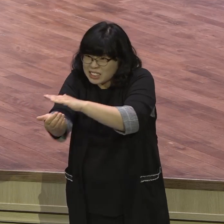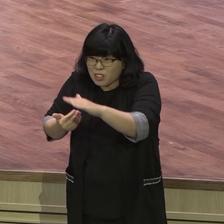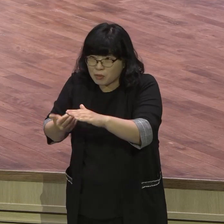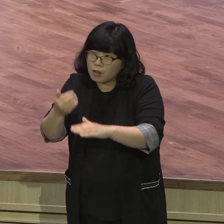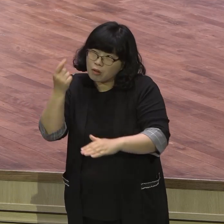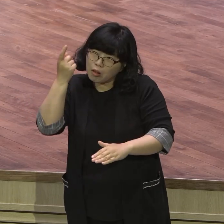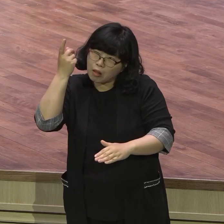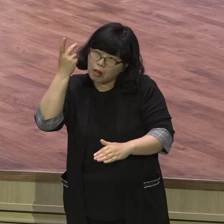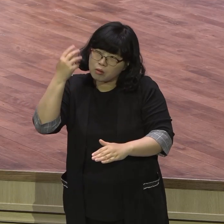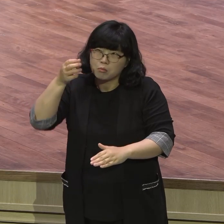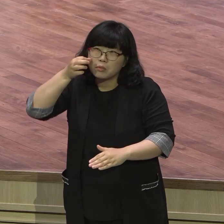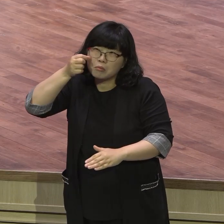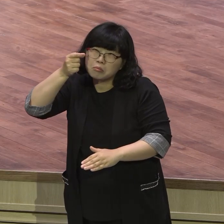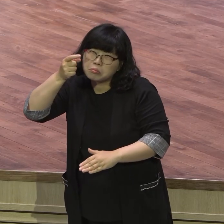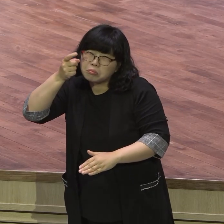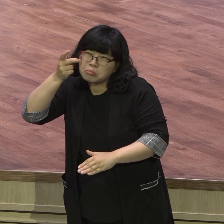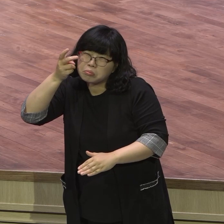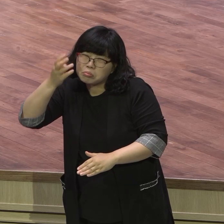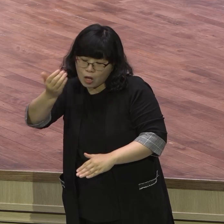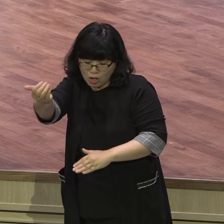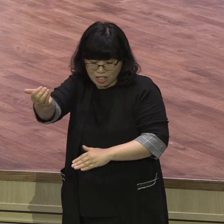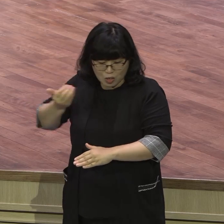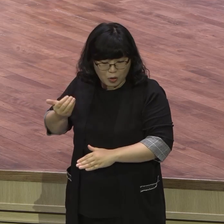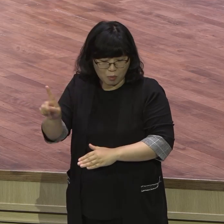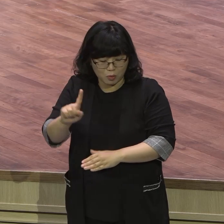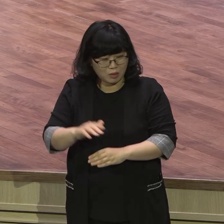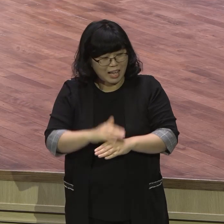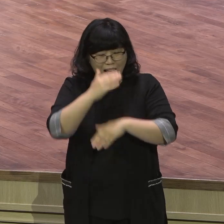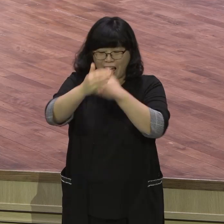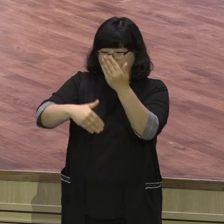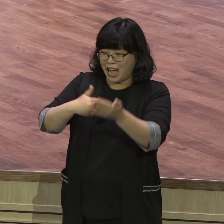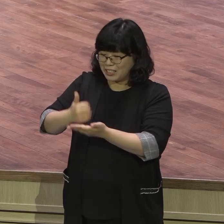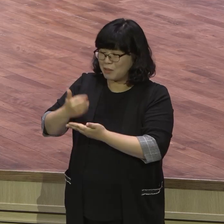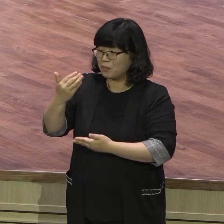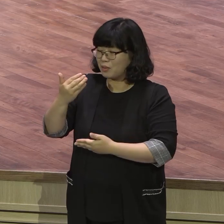말랐는데 약속이 배신을 해요.